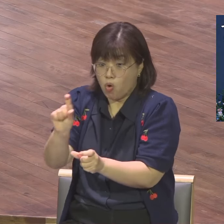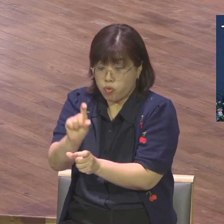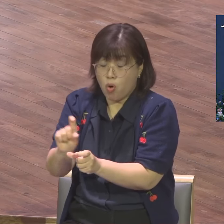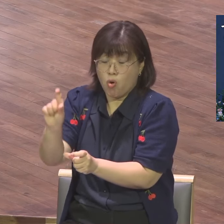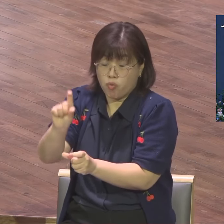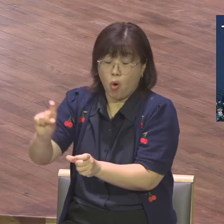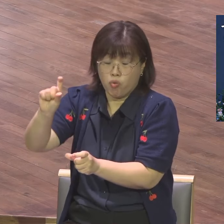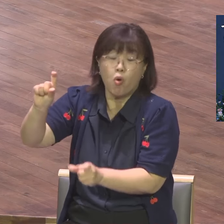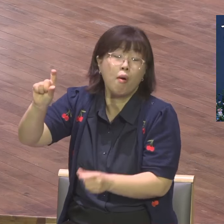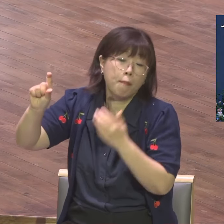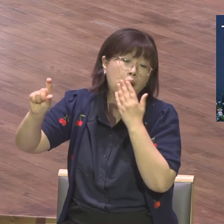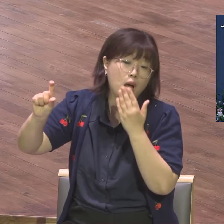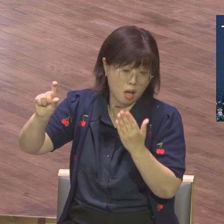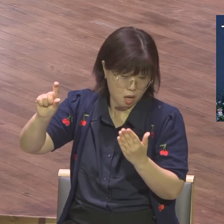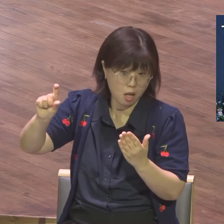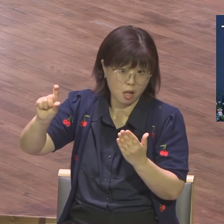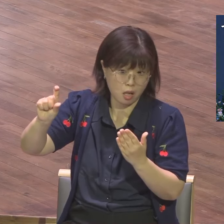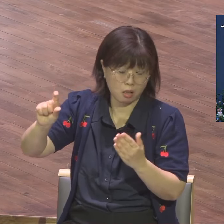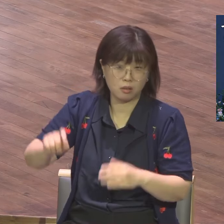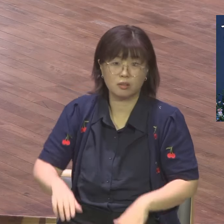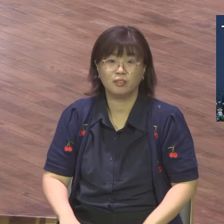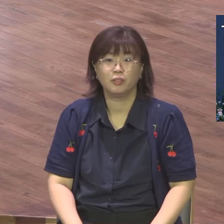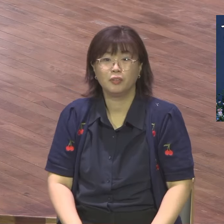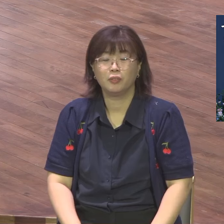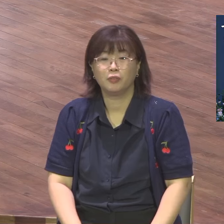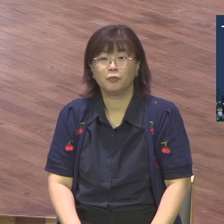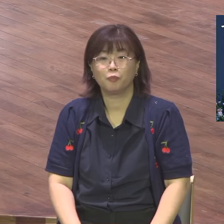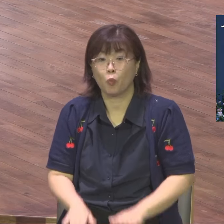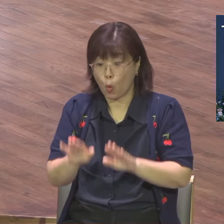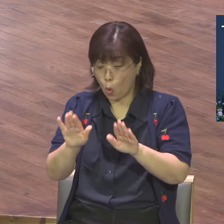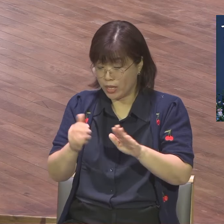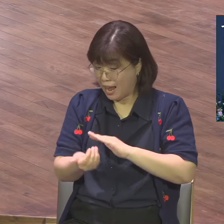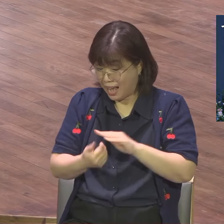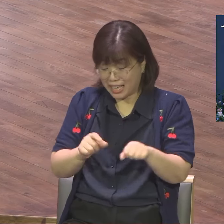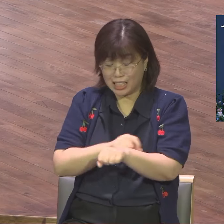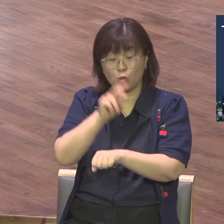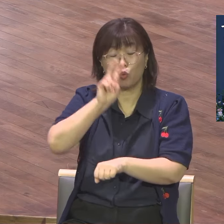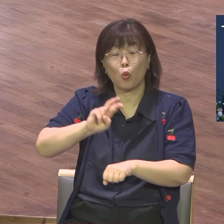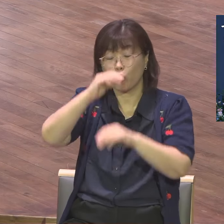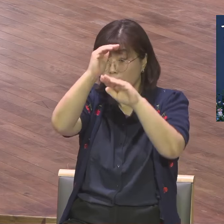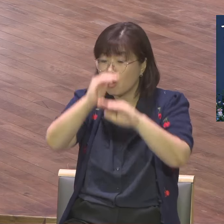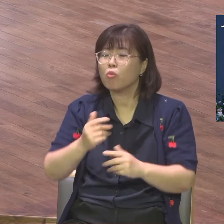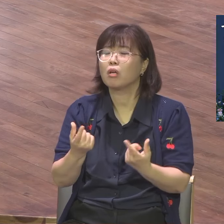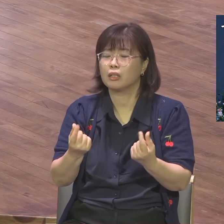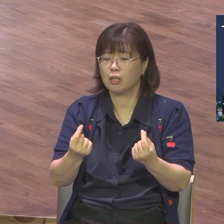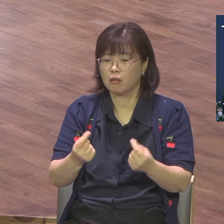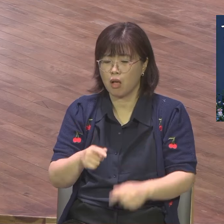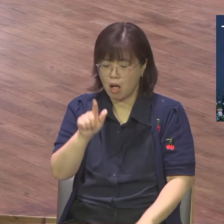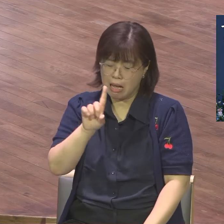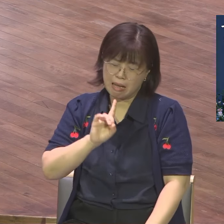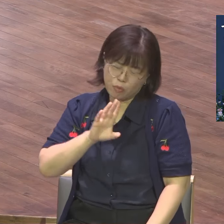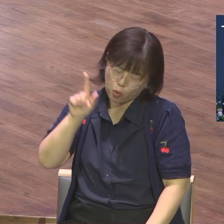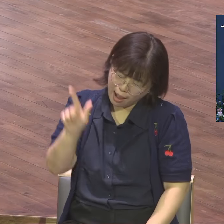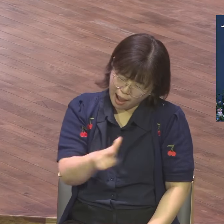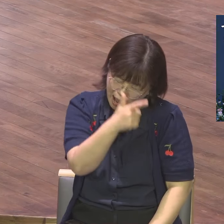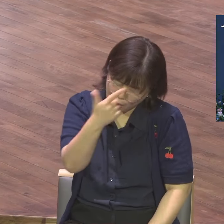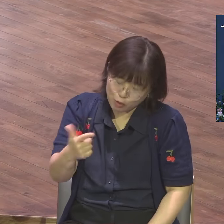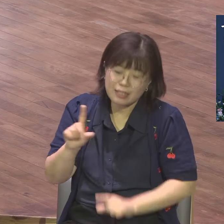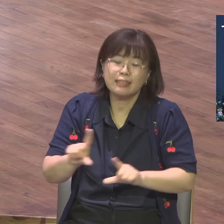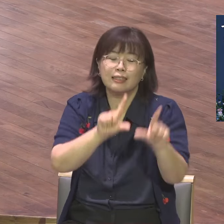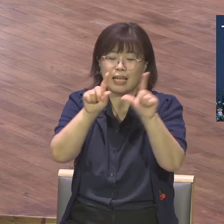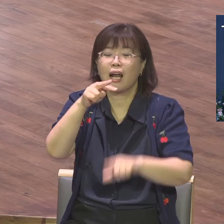우리 캠프팀 불렀잖아요. 단 하루를 살아도 그리스도의 제자로.